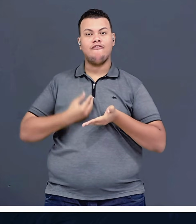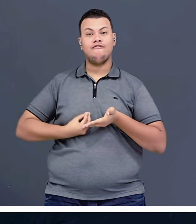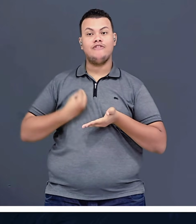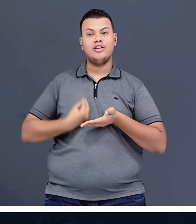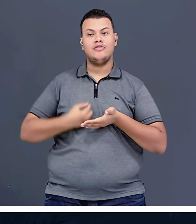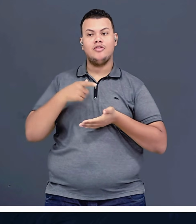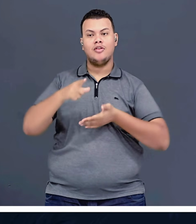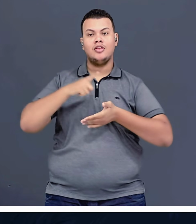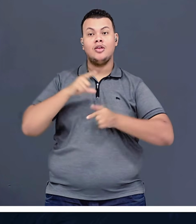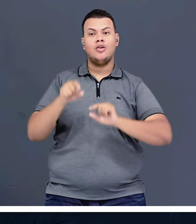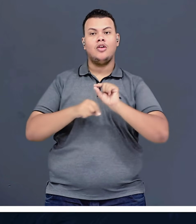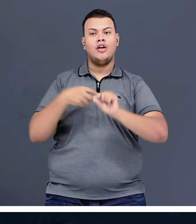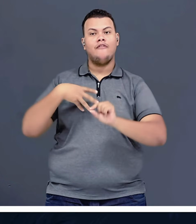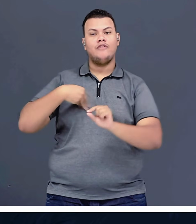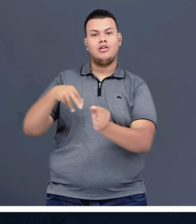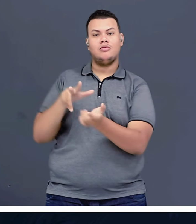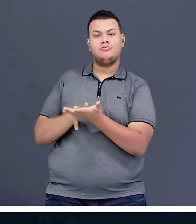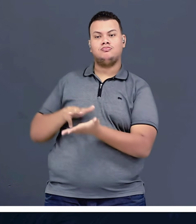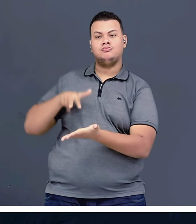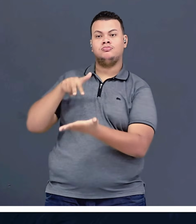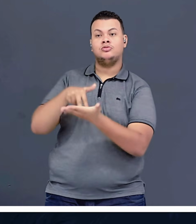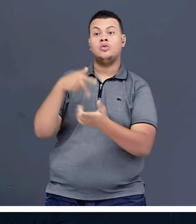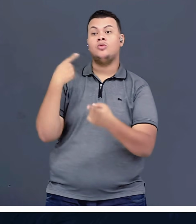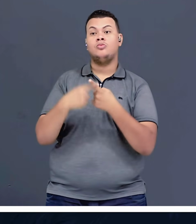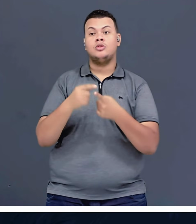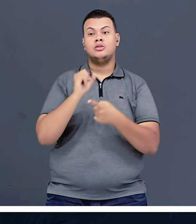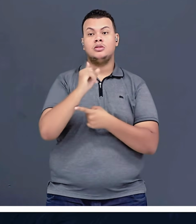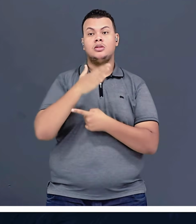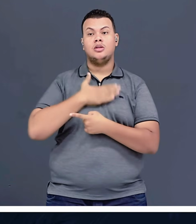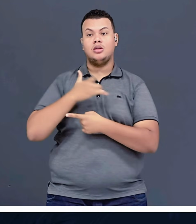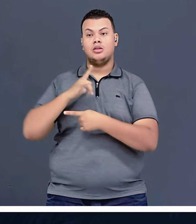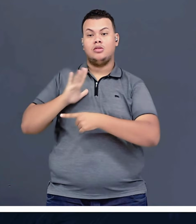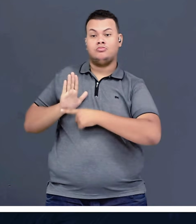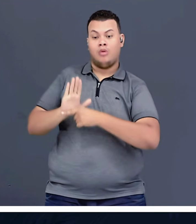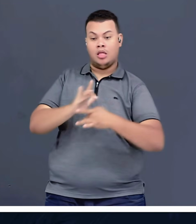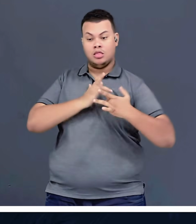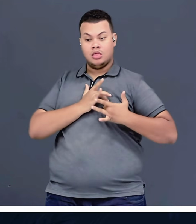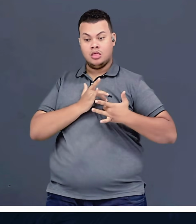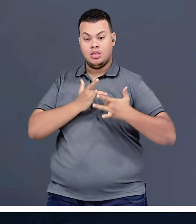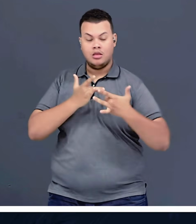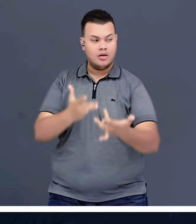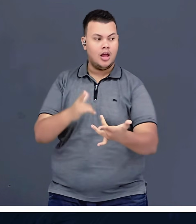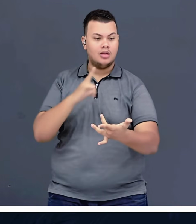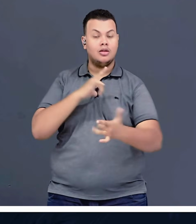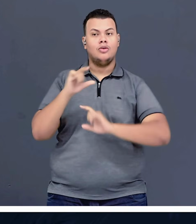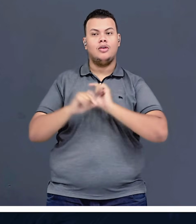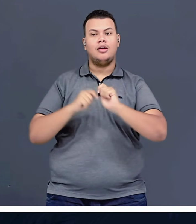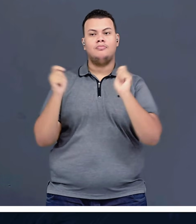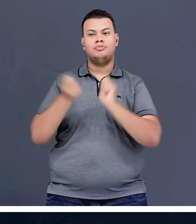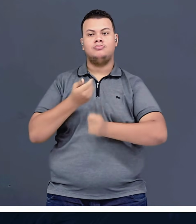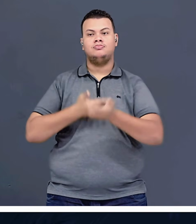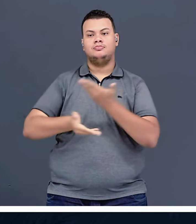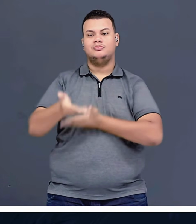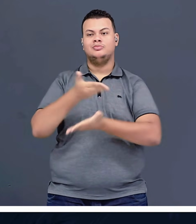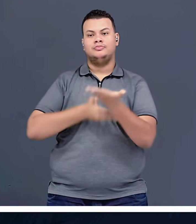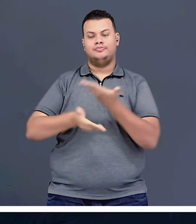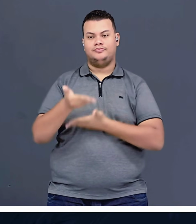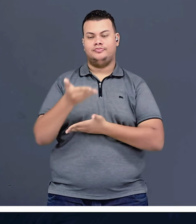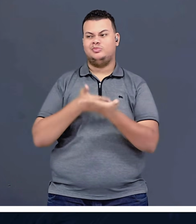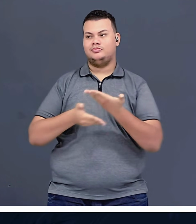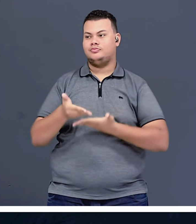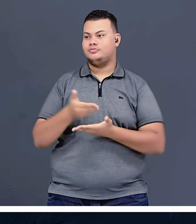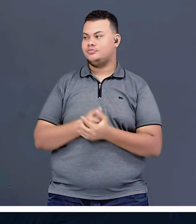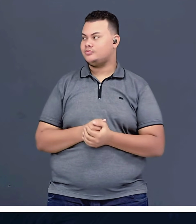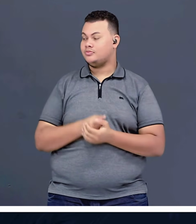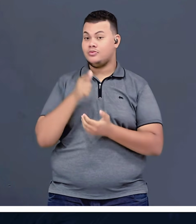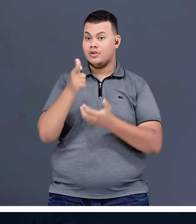milagre de um filho ressuscitado. Porque quem abre a mão e entrega generosamente, a mão está preparada para receber a bênção.